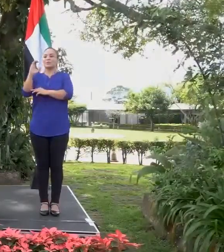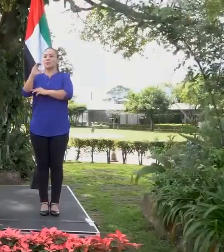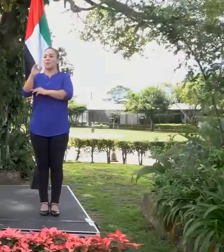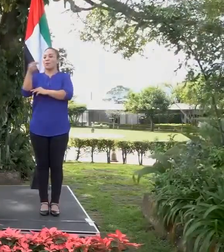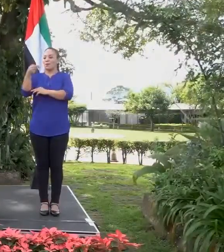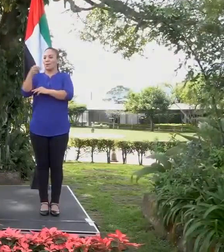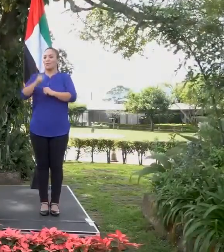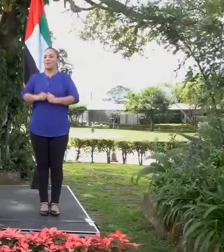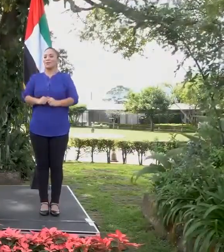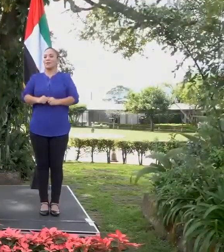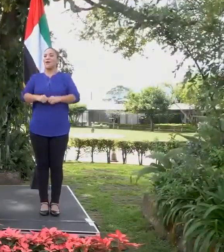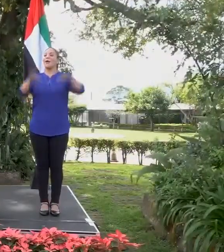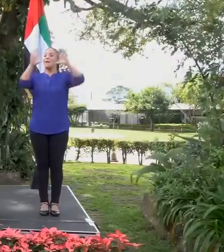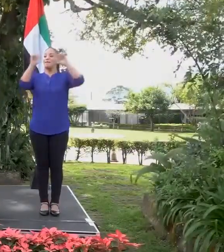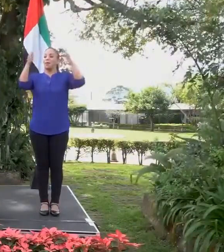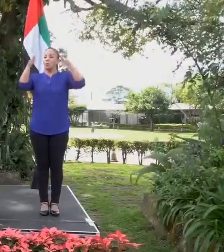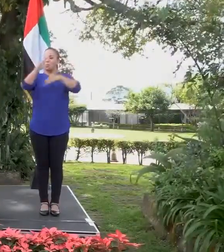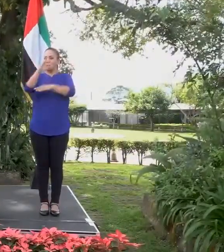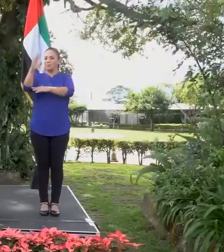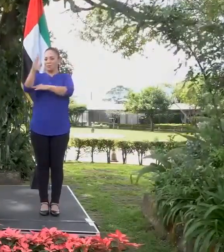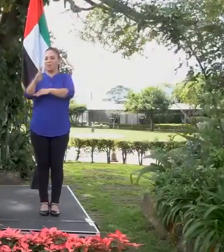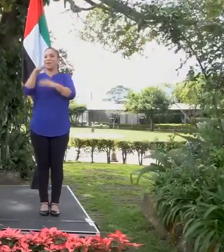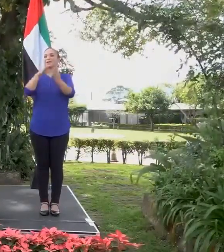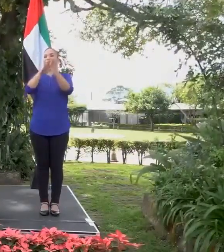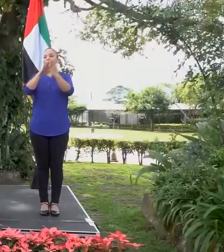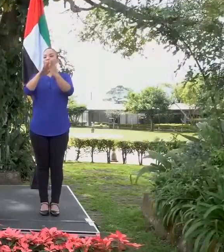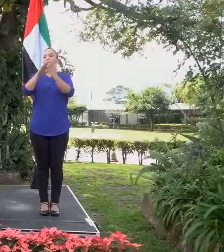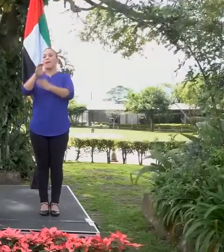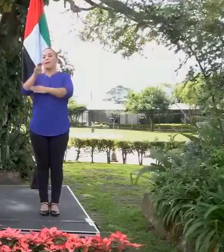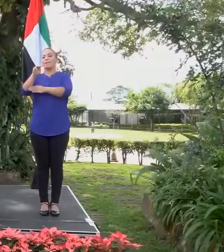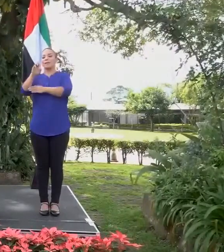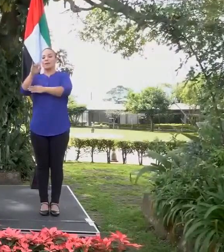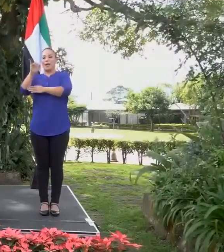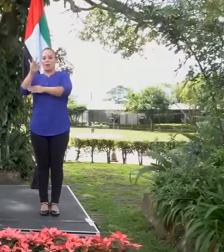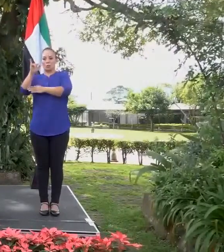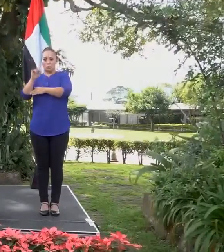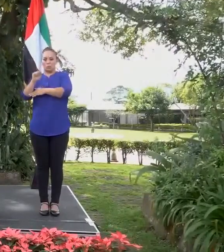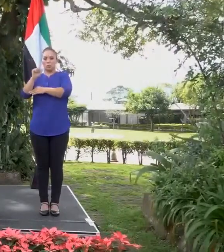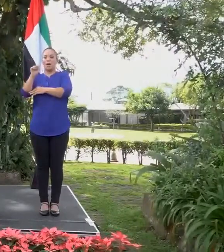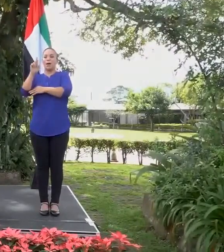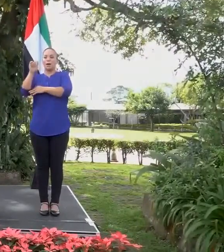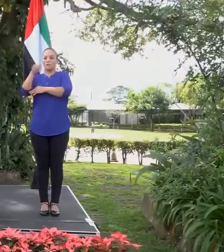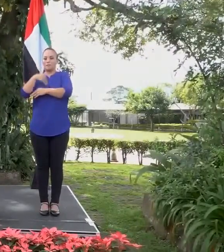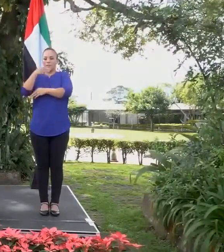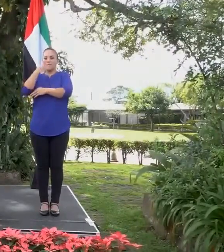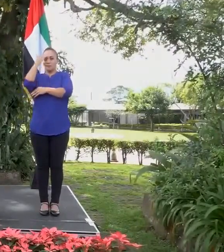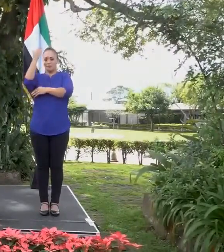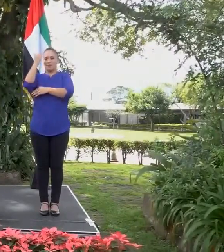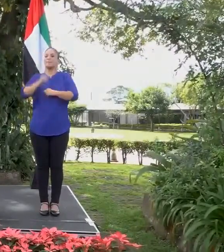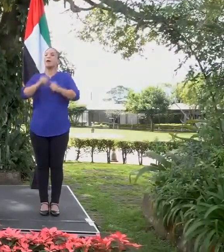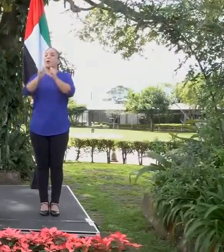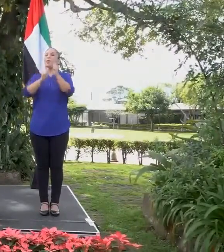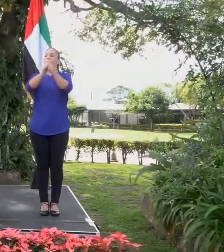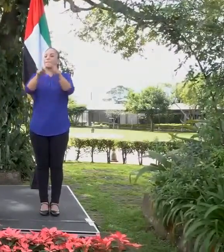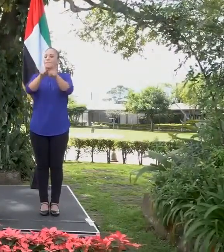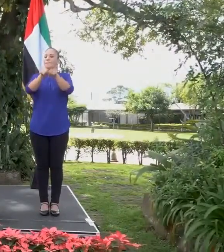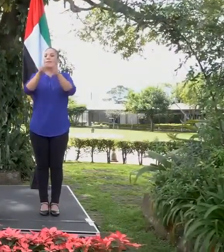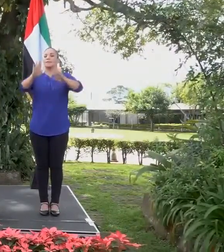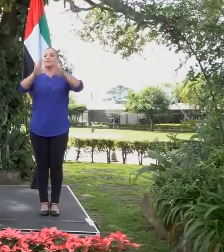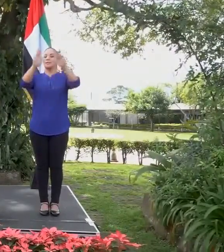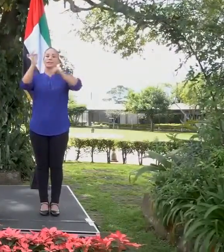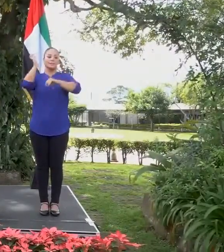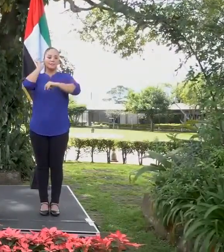Chacón Hernández, embajador de Costa Rica ante los Emiratos Árabes Unidos. Acompañan por la misión comercial